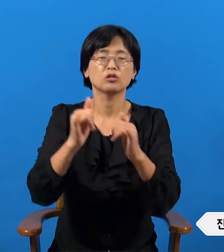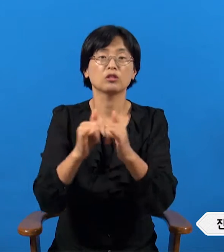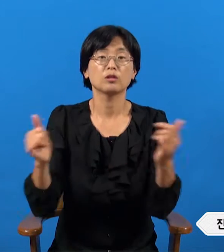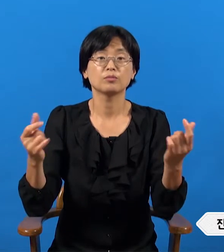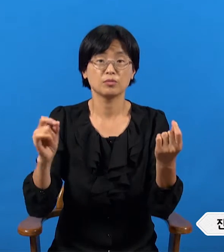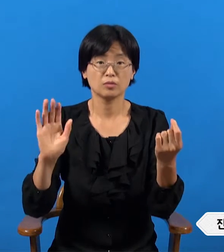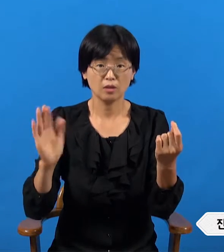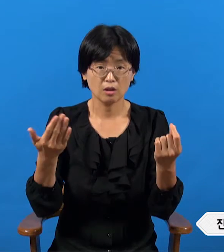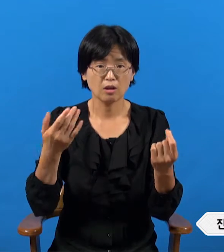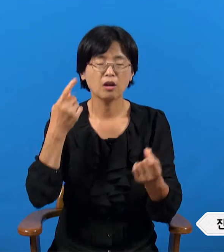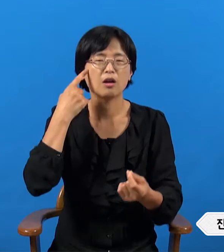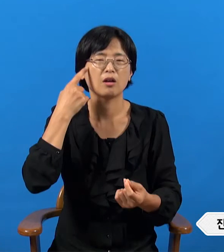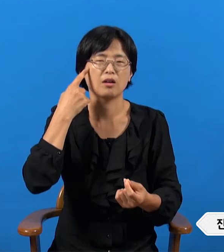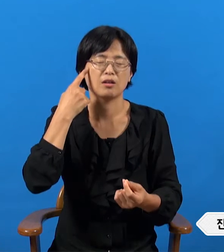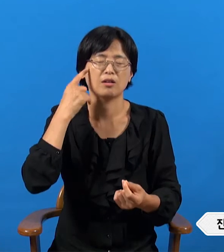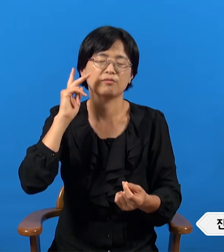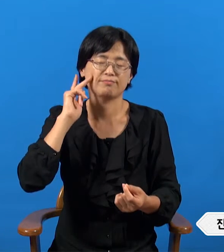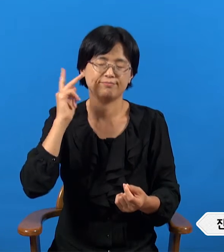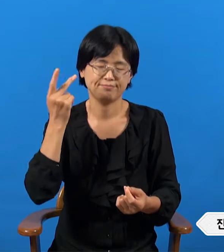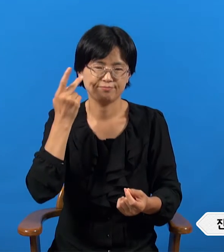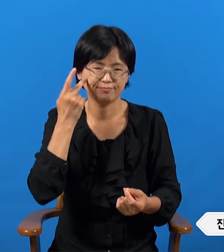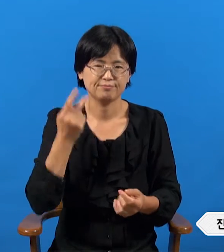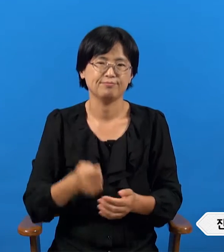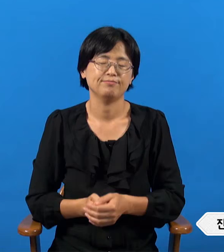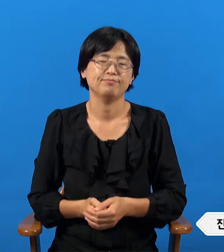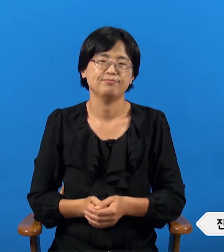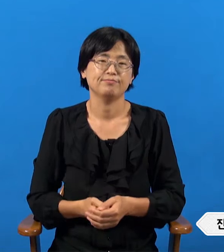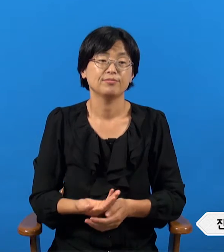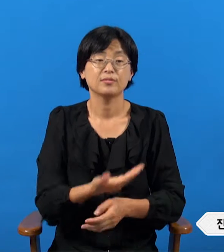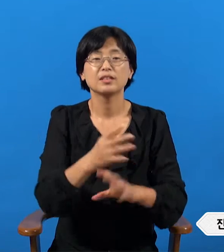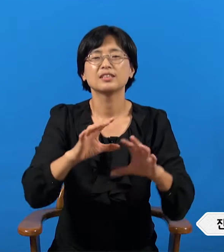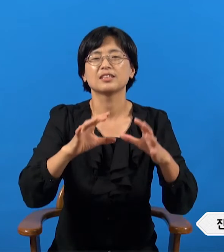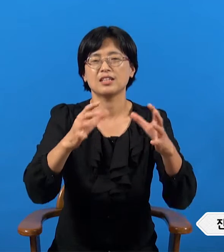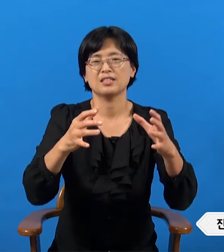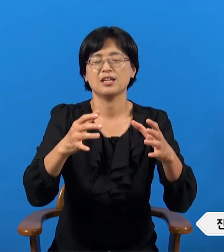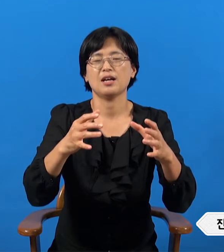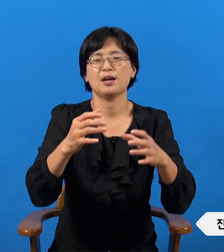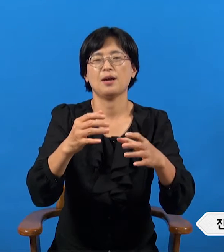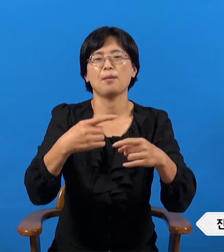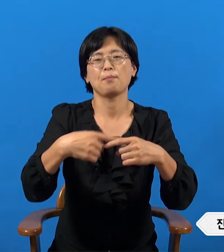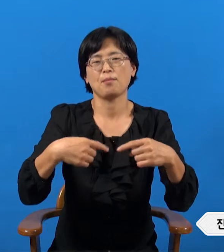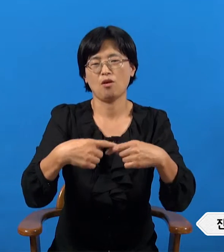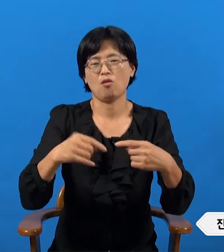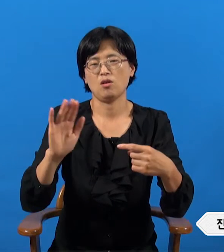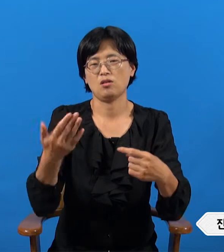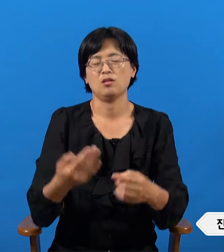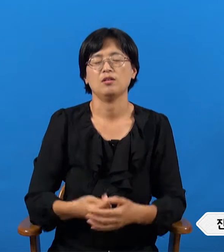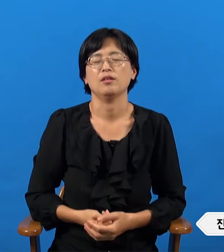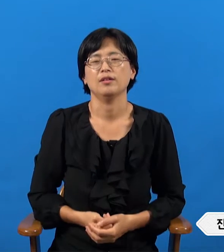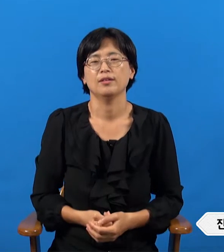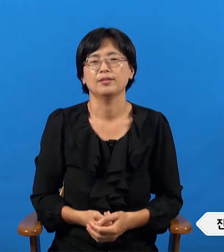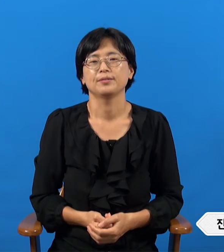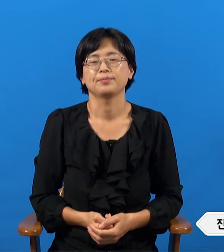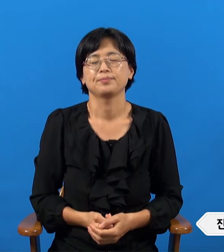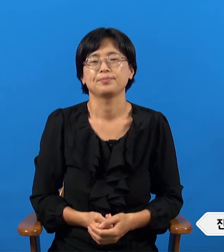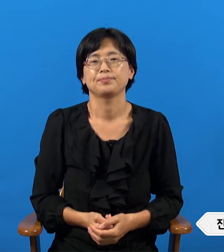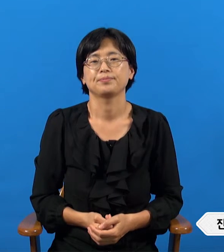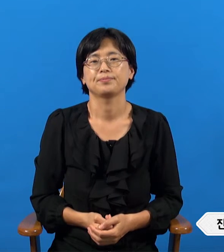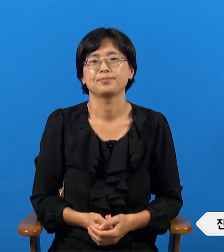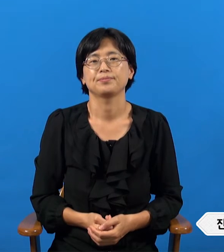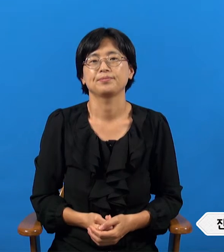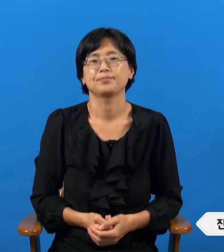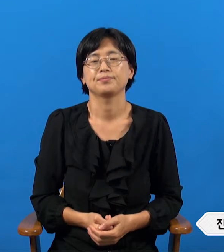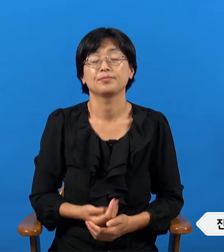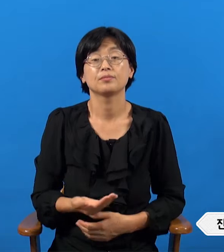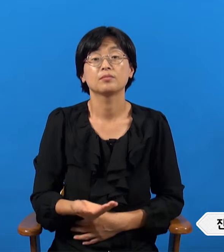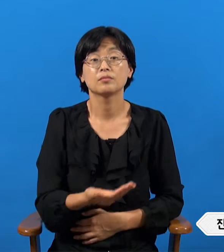붙잡고 그것으로 사람들을 판단하고 평가할 때가 얼마나 많은지 모릅니다.